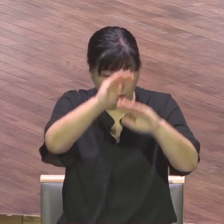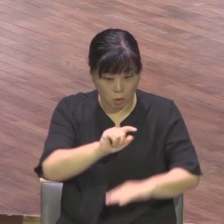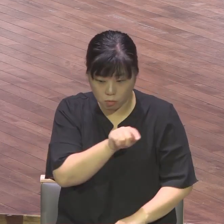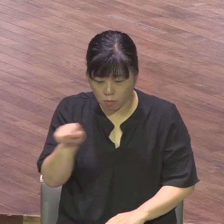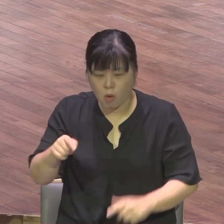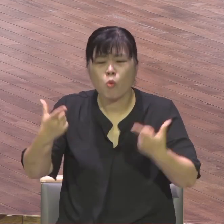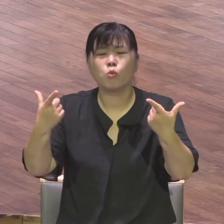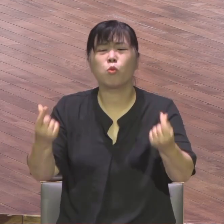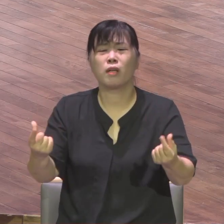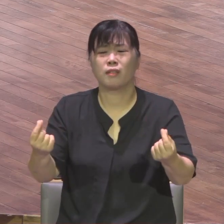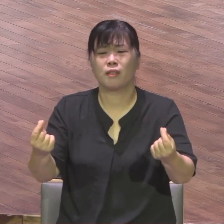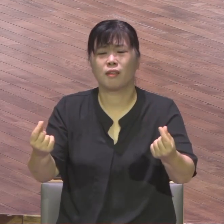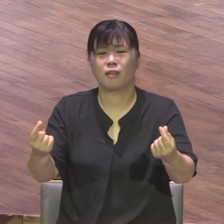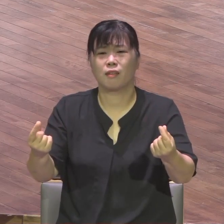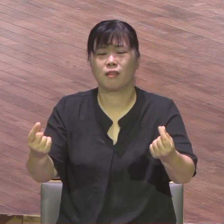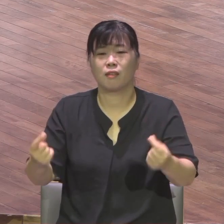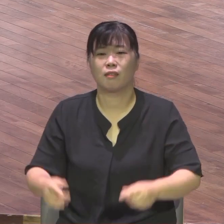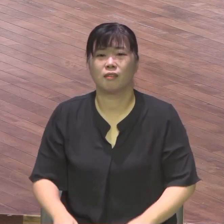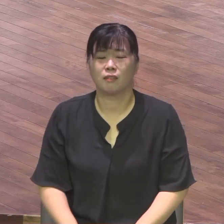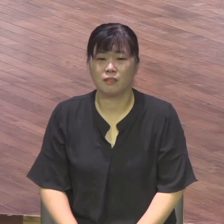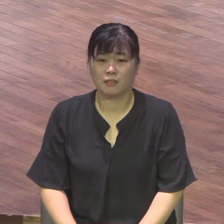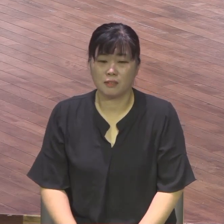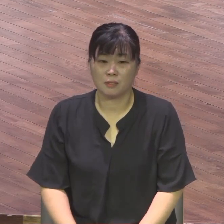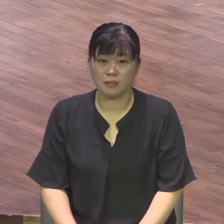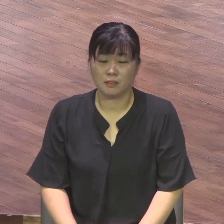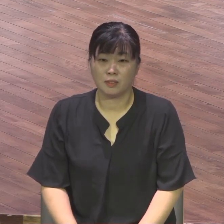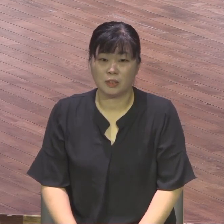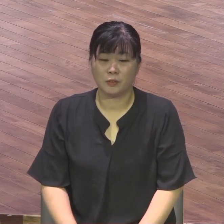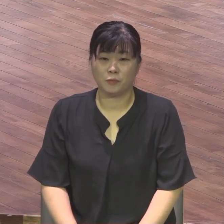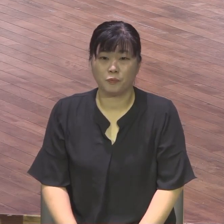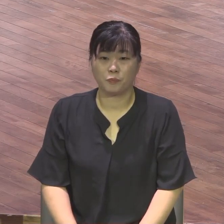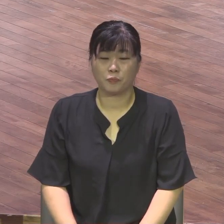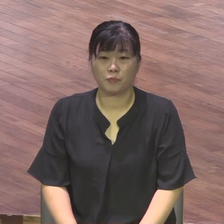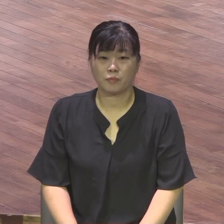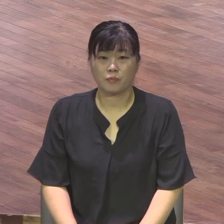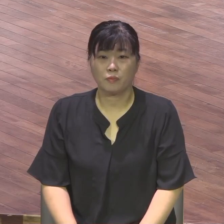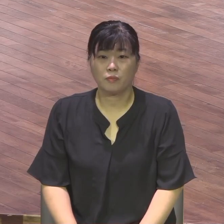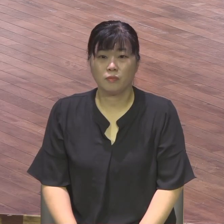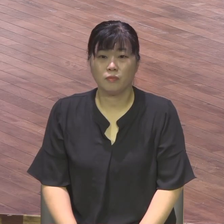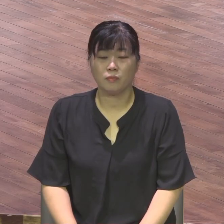동일하게 역사가 일어났습니다. 이거를